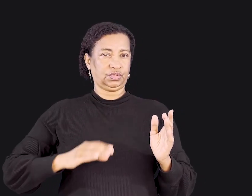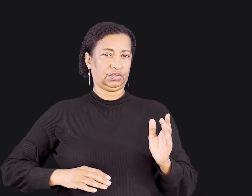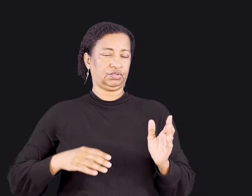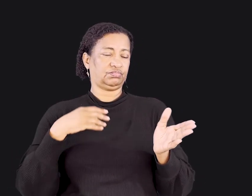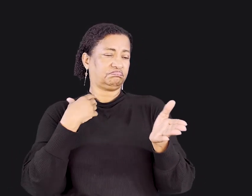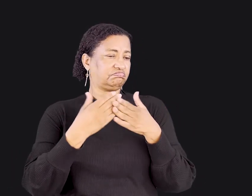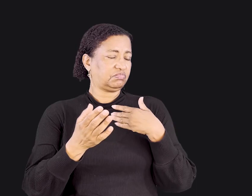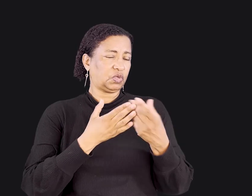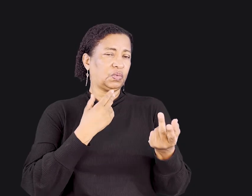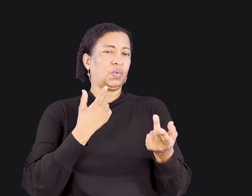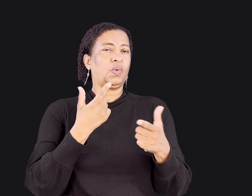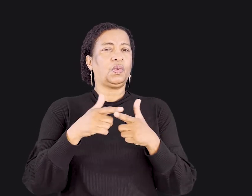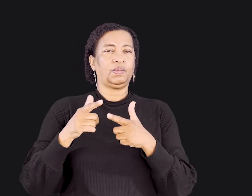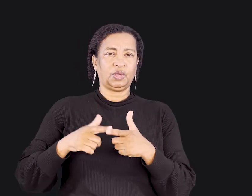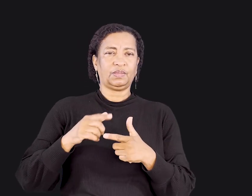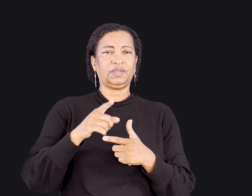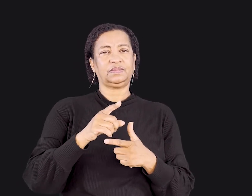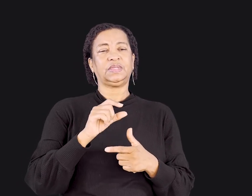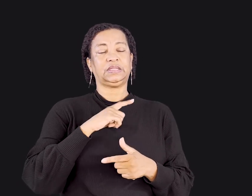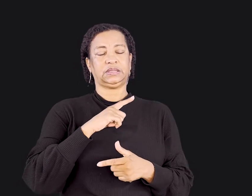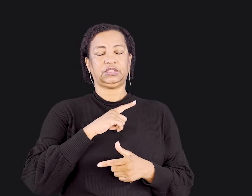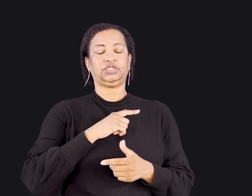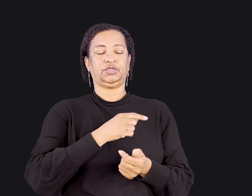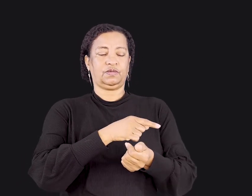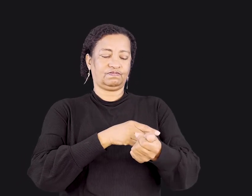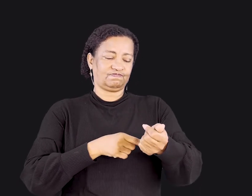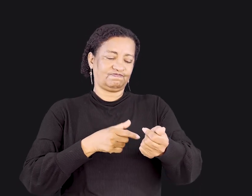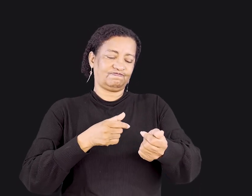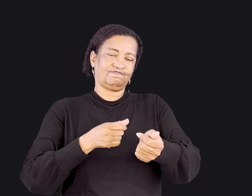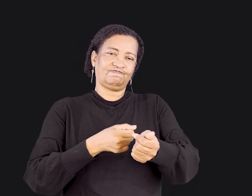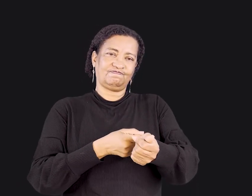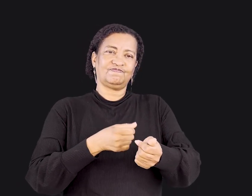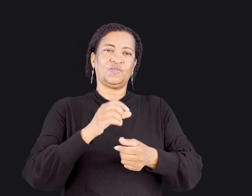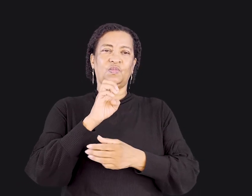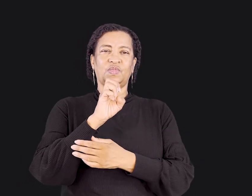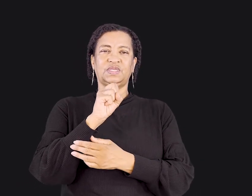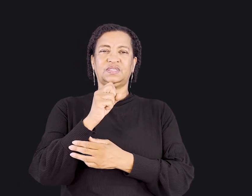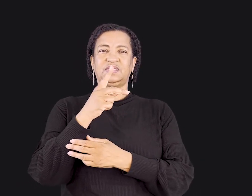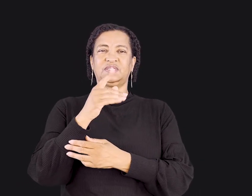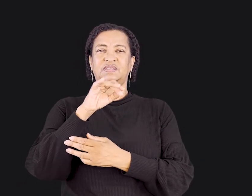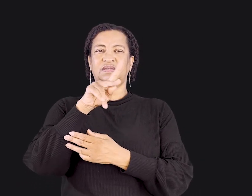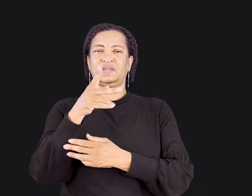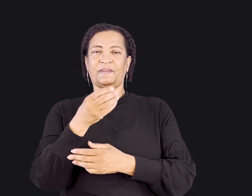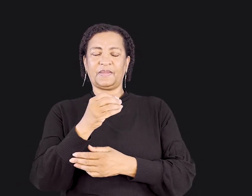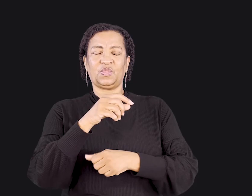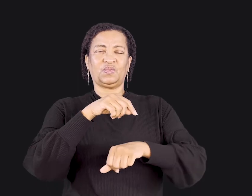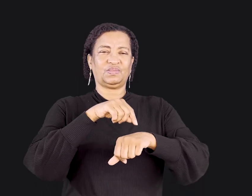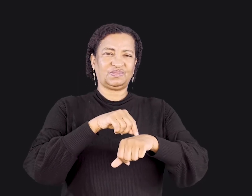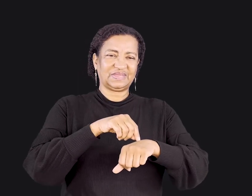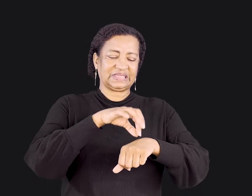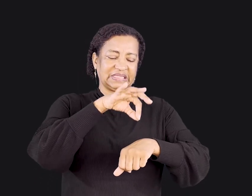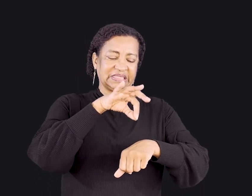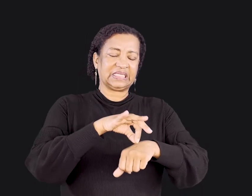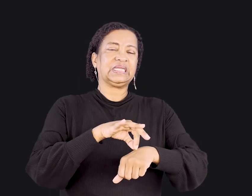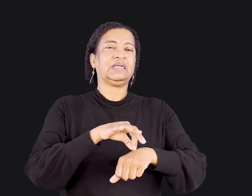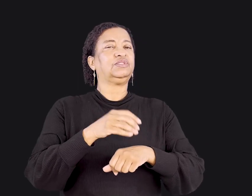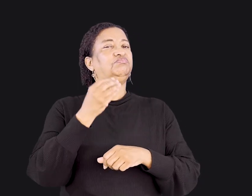fosse a causa, o fato é que ele tinha esse espinho na carne. Esse texto nos faz pensar que talvez a aparência física